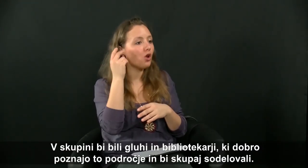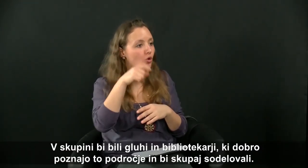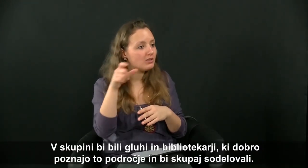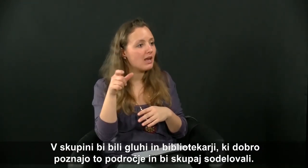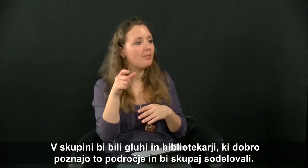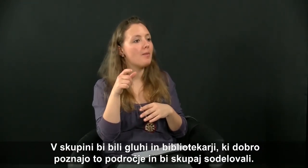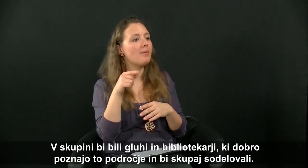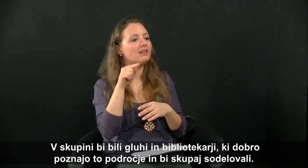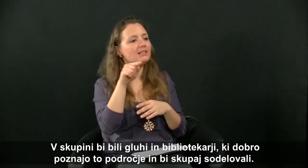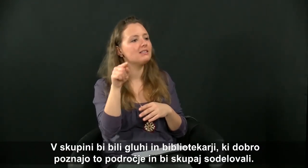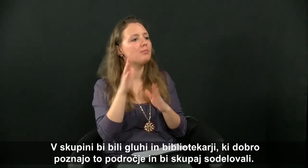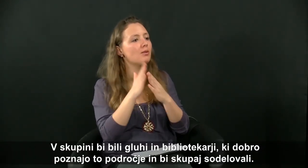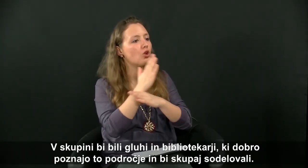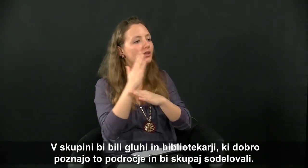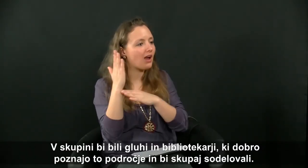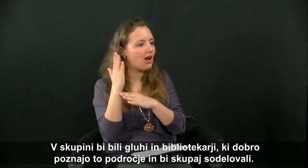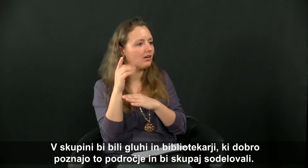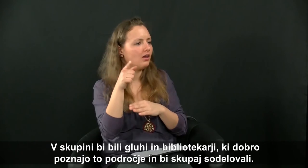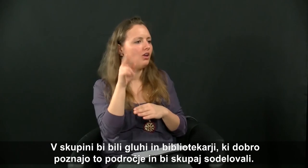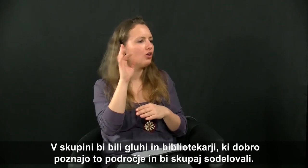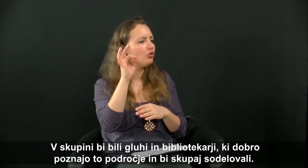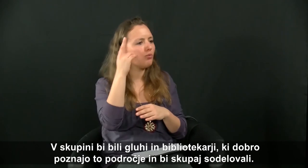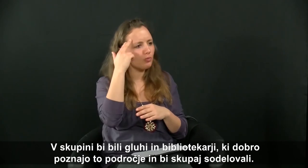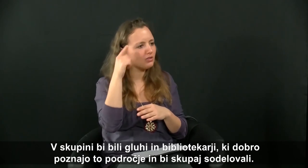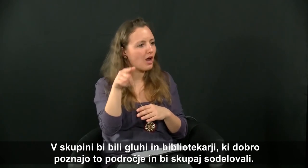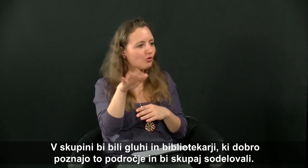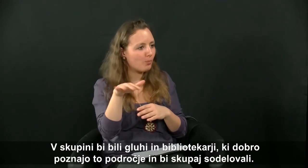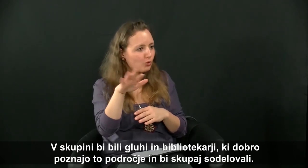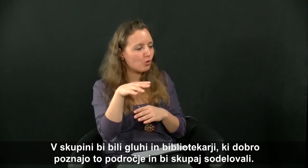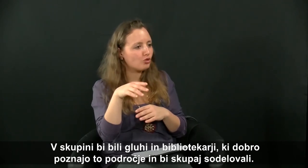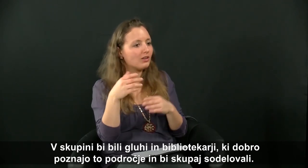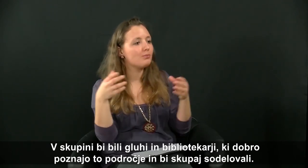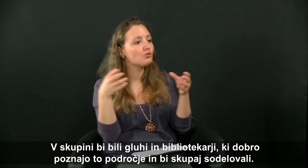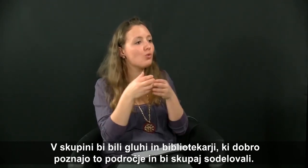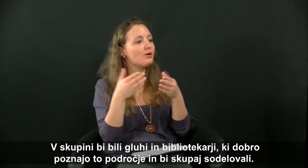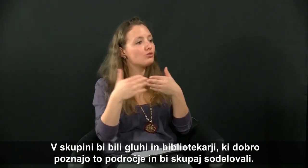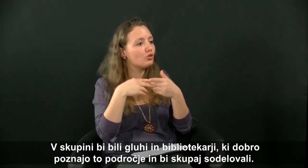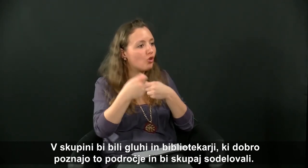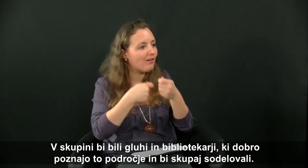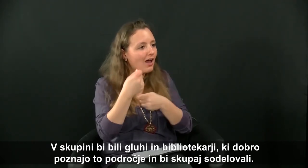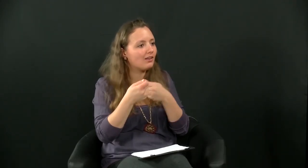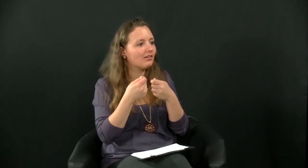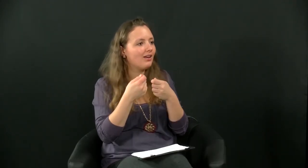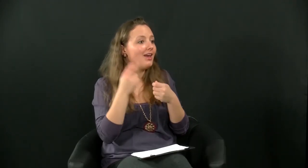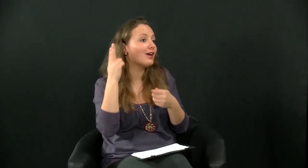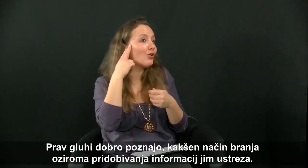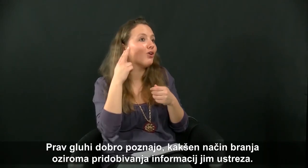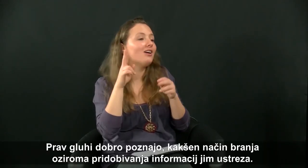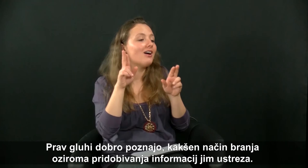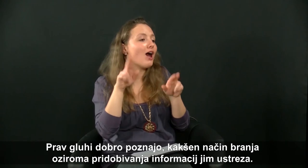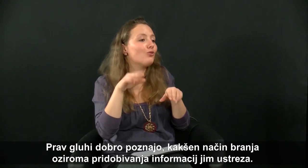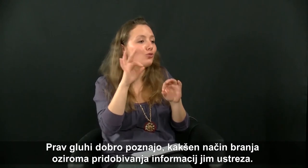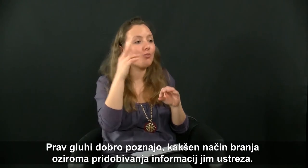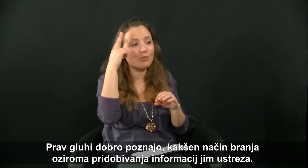bila gluha osebe, pa tisti bibliotekari, ki dobro poznajo to področje, da bi skupaj sodelovali. Ker